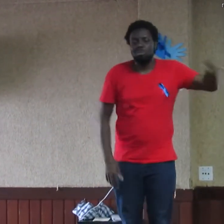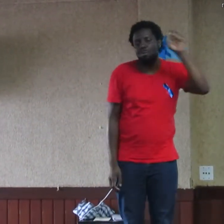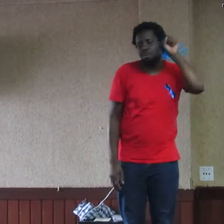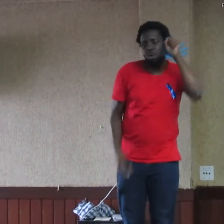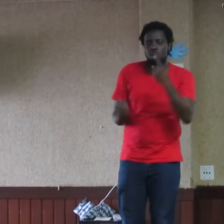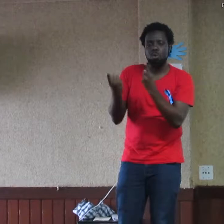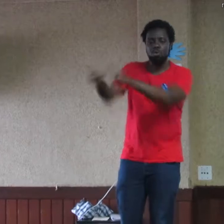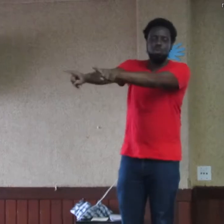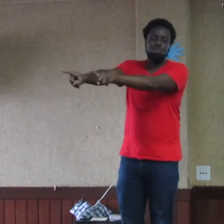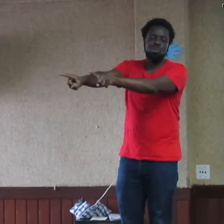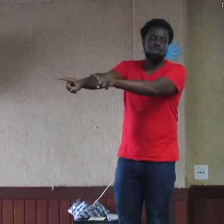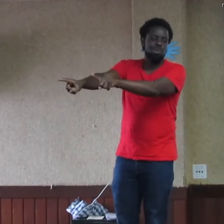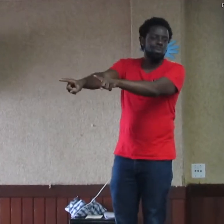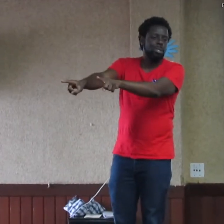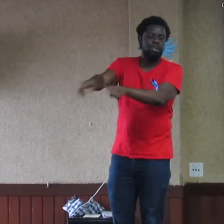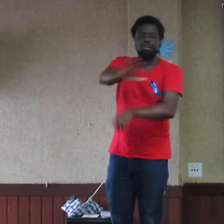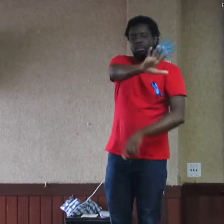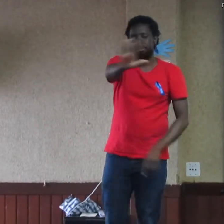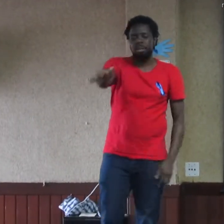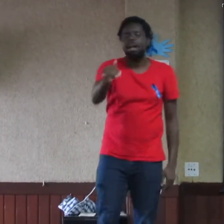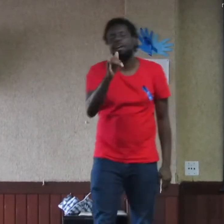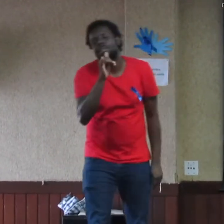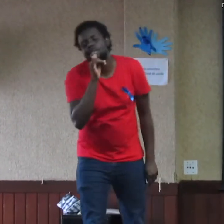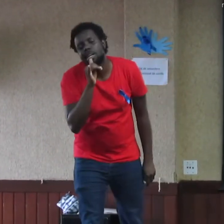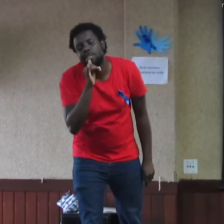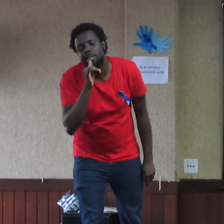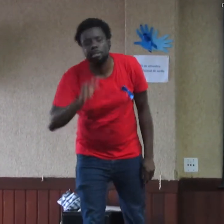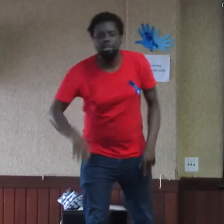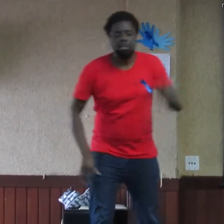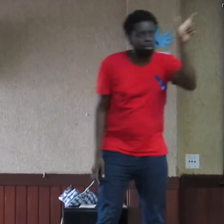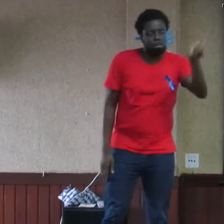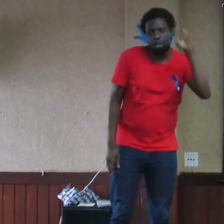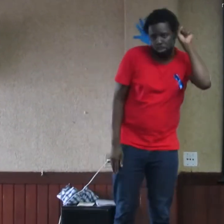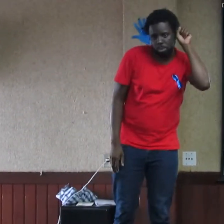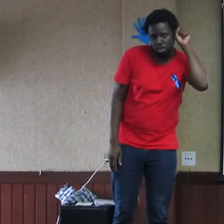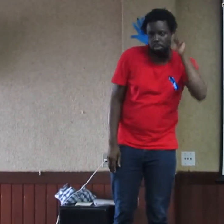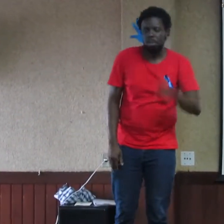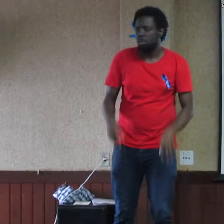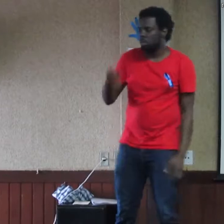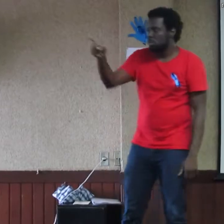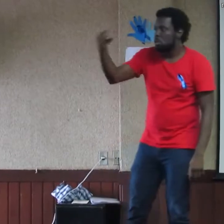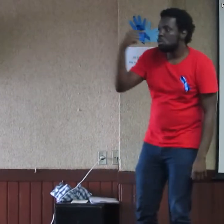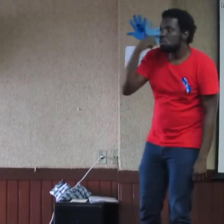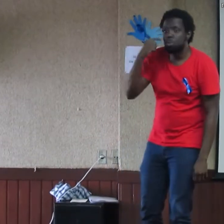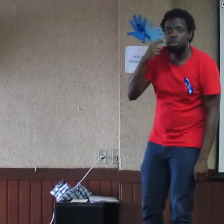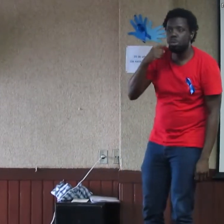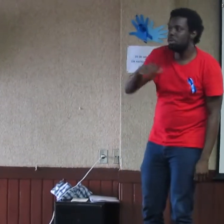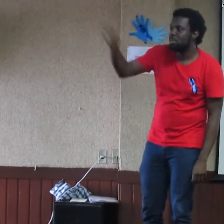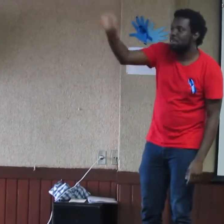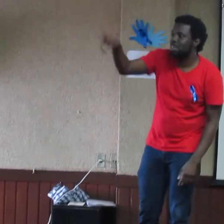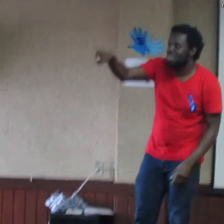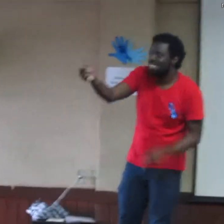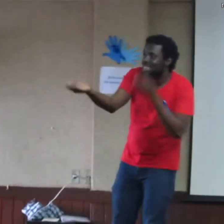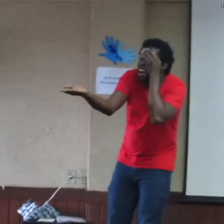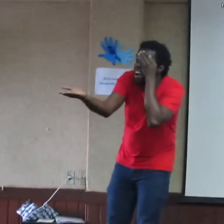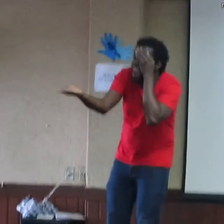fase juvenil, na fase da adolescência, e é um pouco complicado. Vou dar aqui um grande exemplo. Um ouvinte,